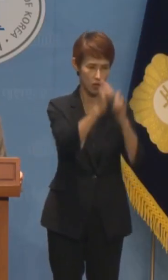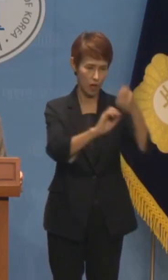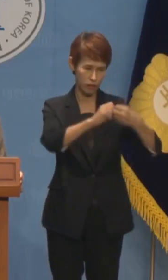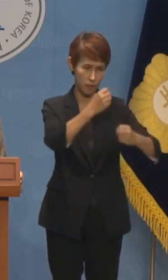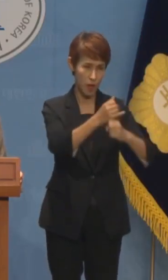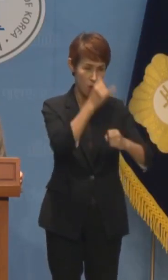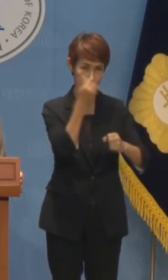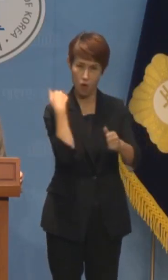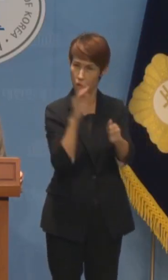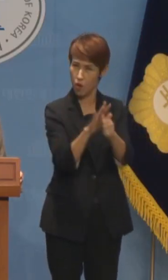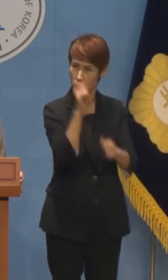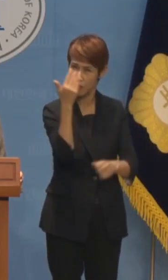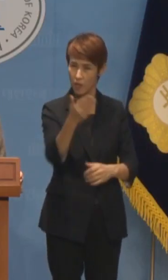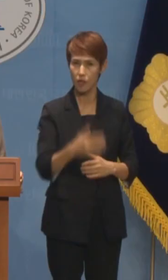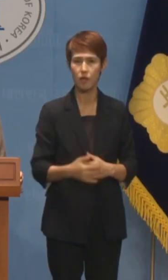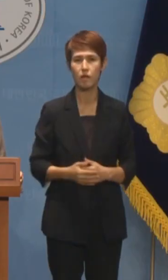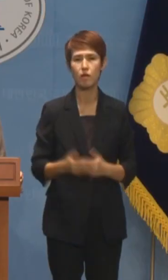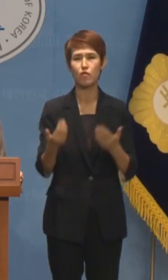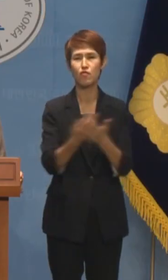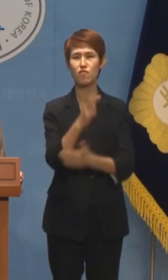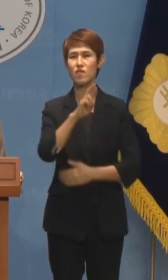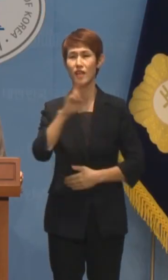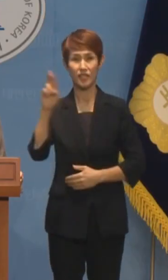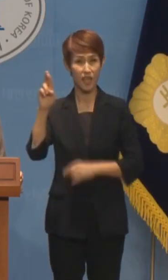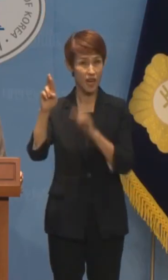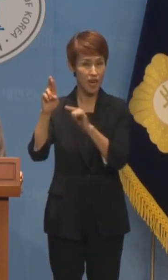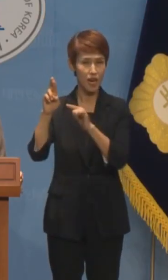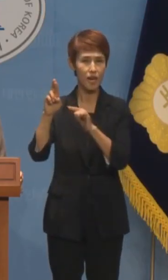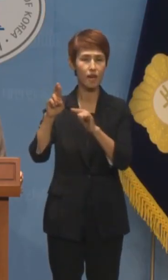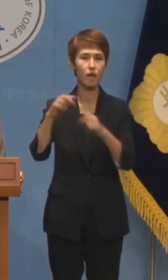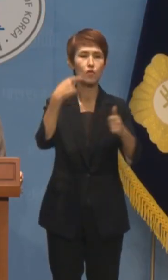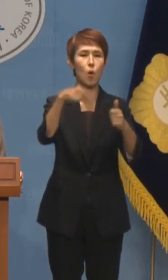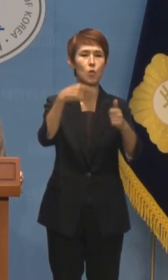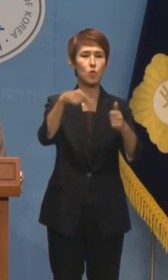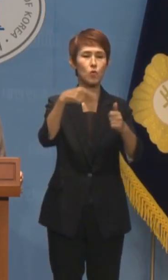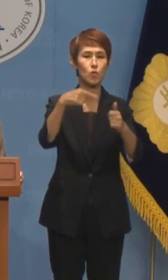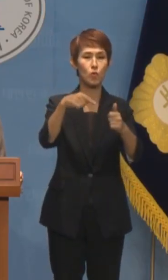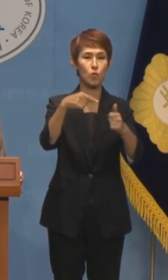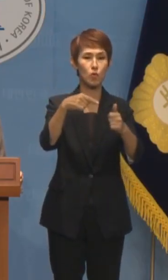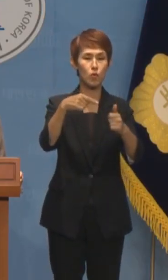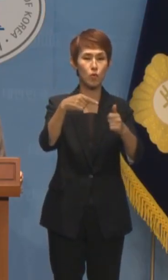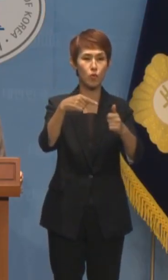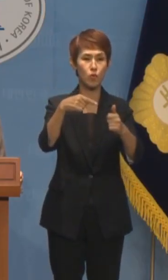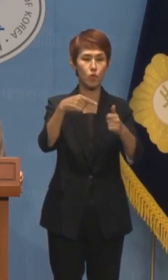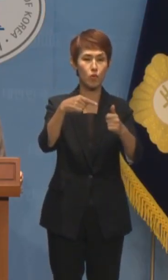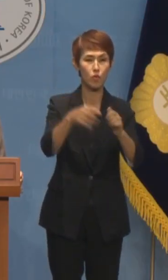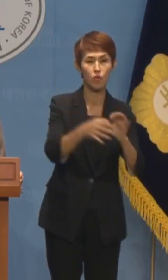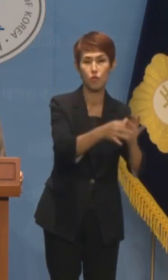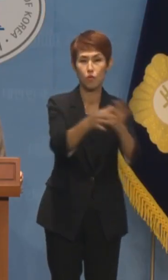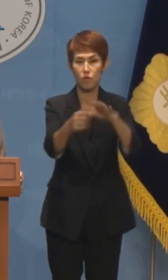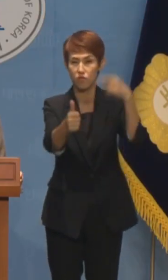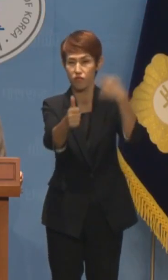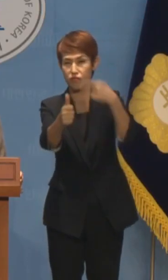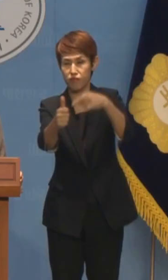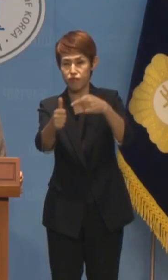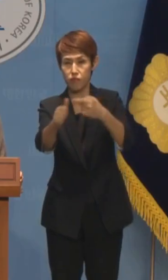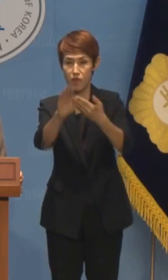대통령실에서 암약하던 뉴라이트가 이제 드디어 교육을 통해 미래 세대 정신까지 장악하려는